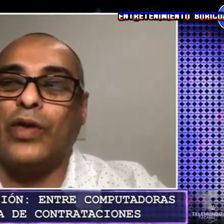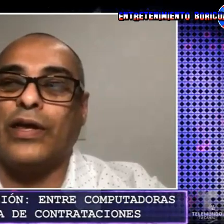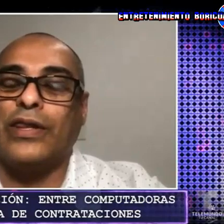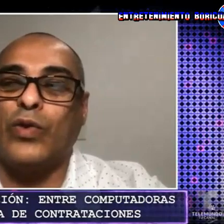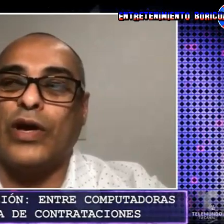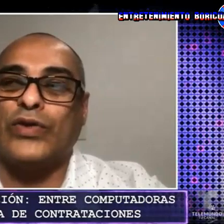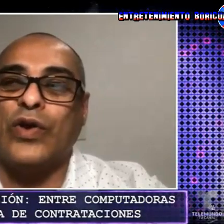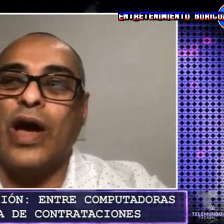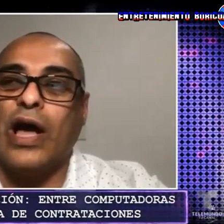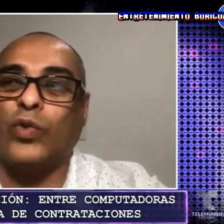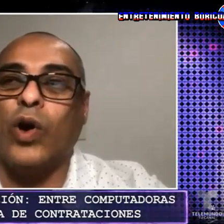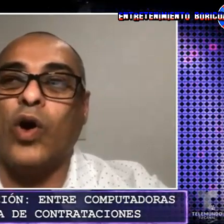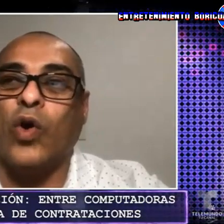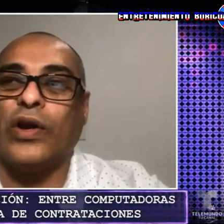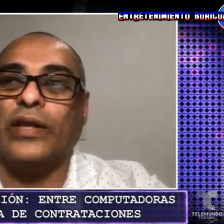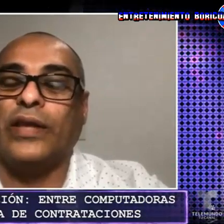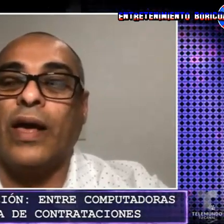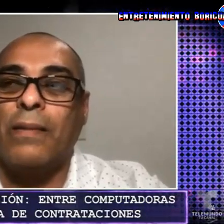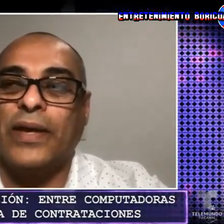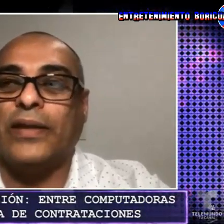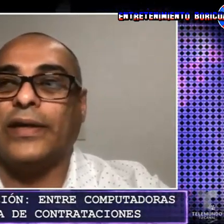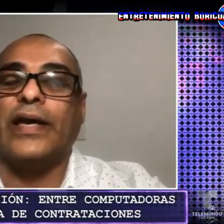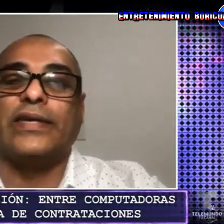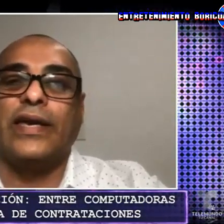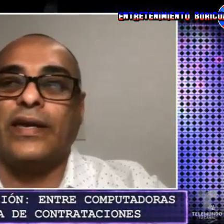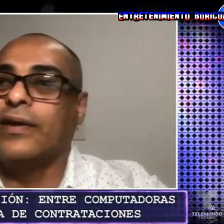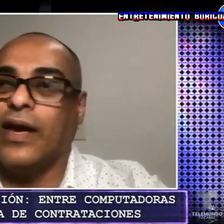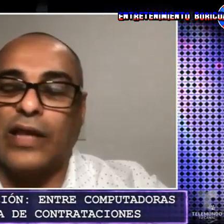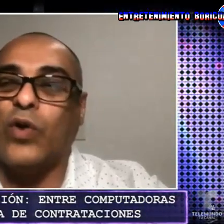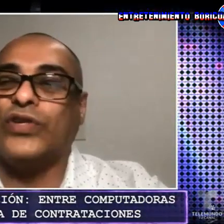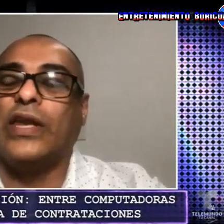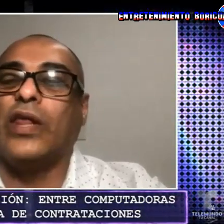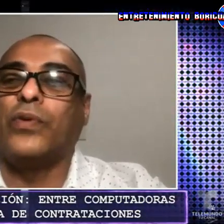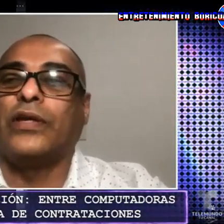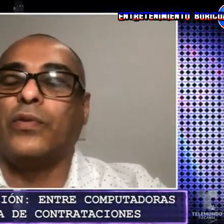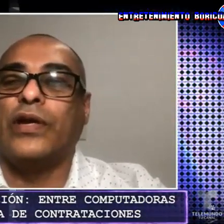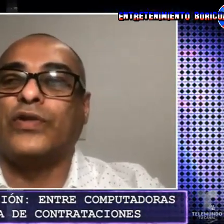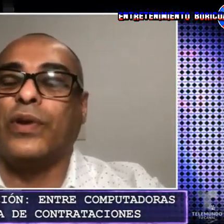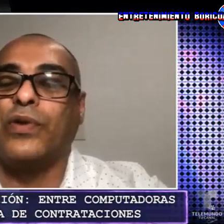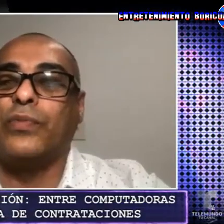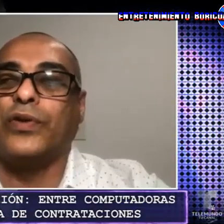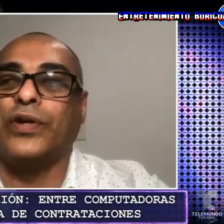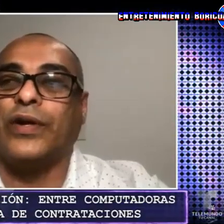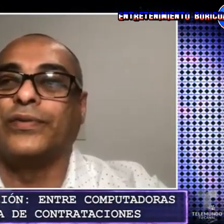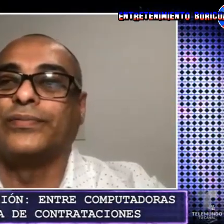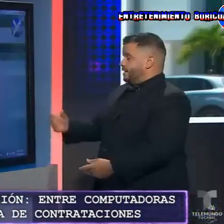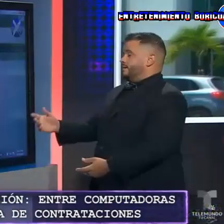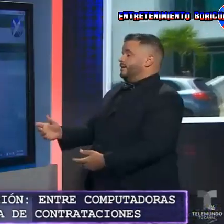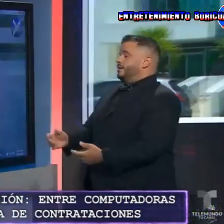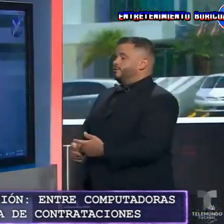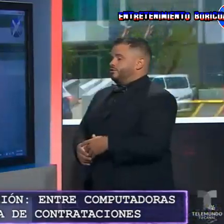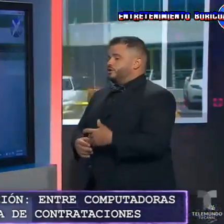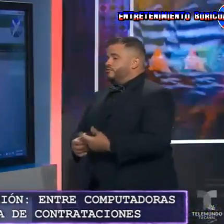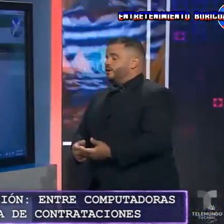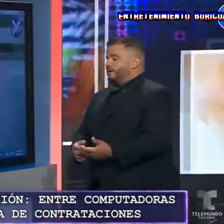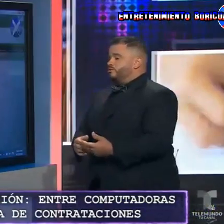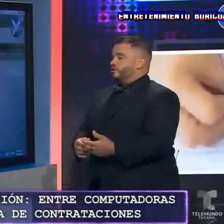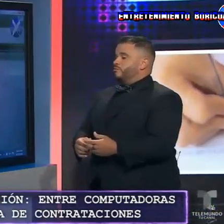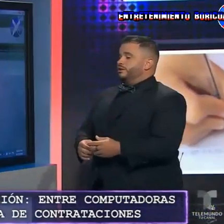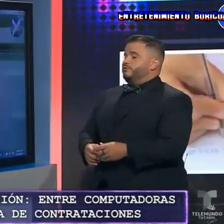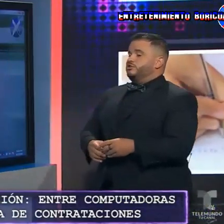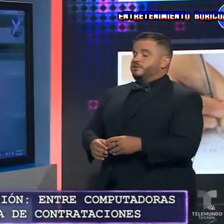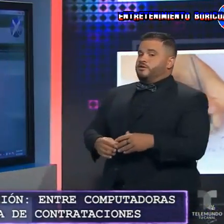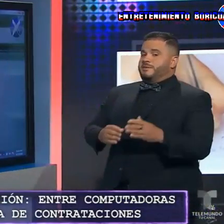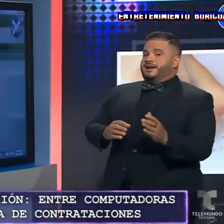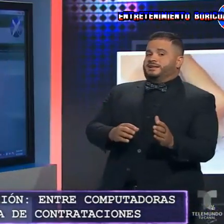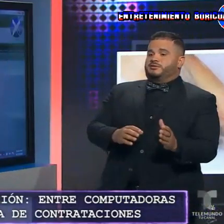Departamento de Educación actuó correctamente. Así que está consignado por el Tribunal Supremo de Puerto Rico. ¿Cómo no? Muchas gracias, secretario. Nosotros sabemos que está consignado